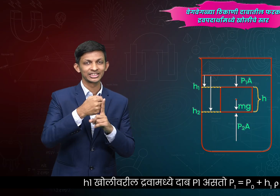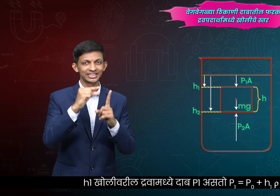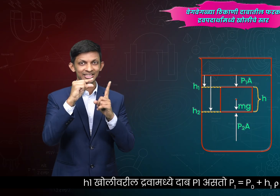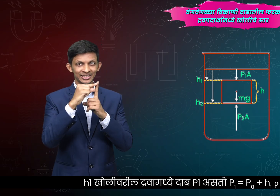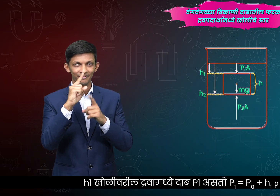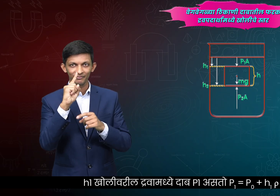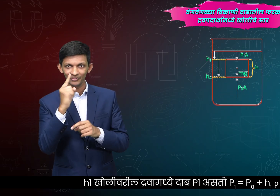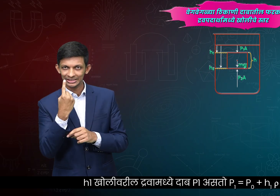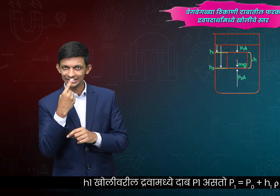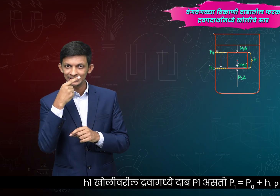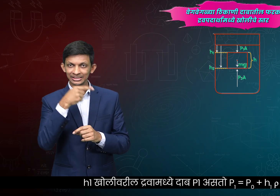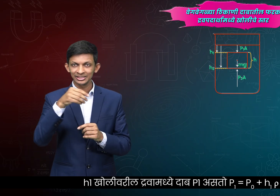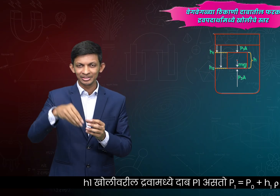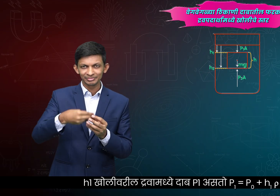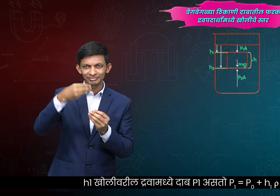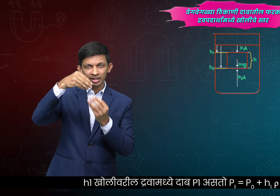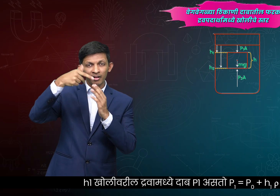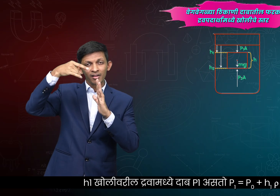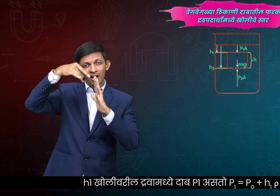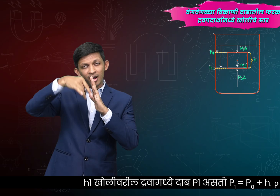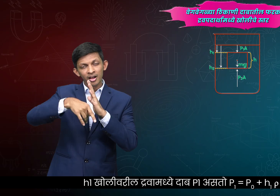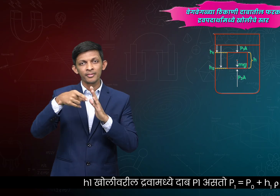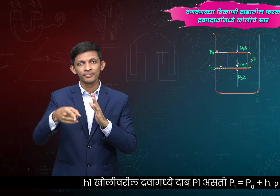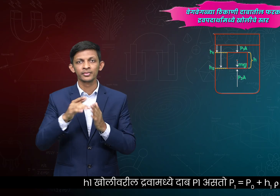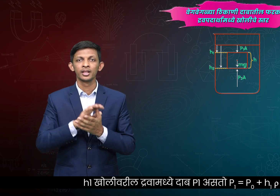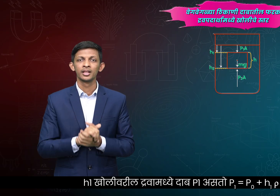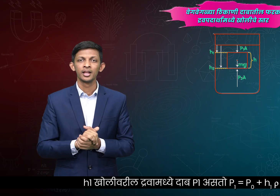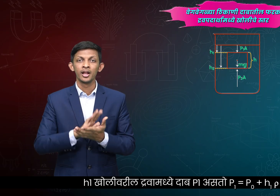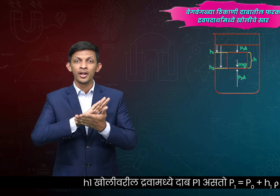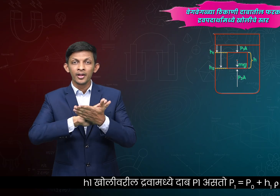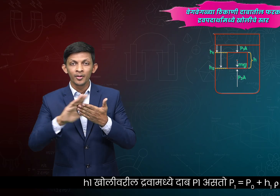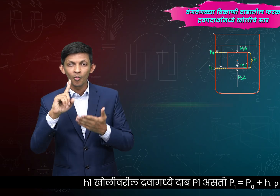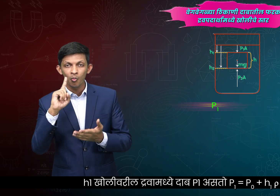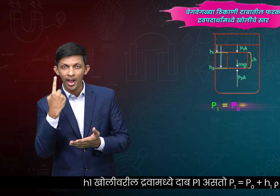H1 खोलीवर द्रवामध्ये दाब P1 असा असतो.